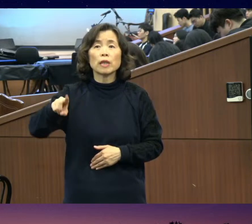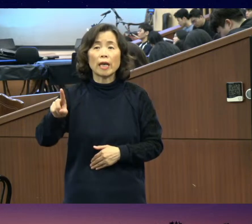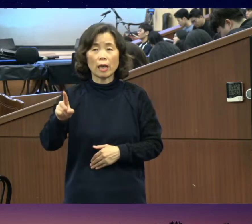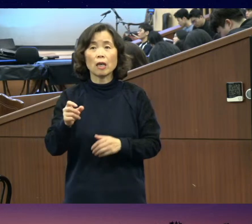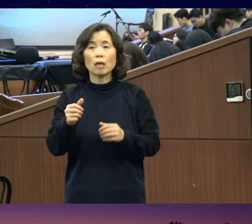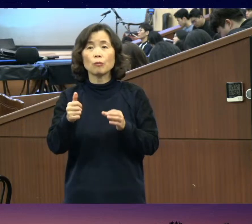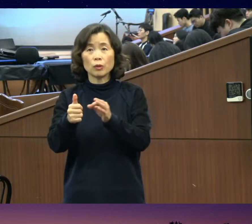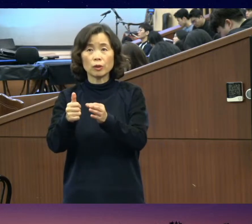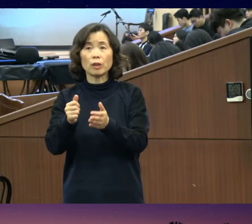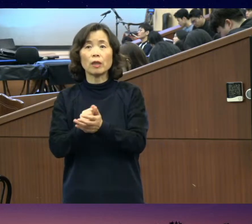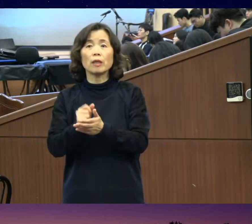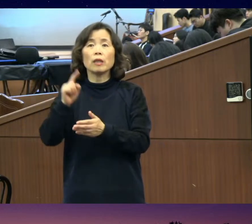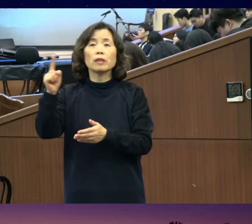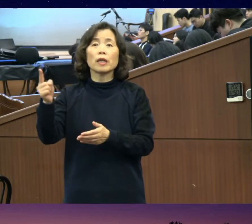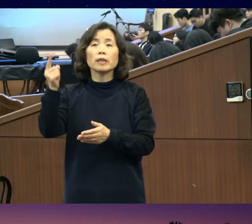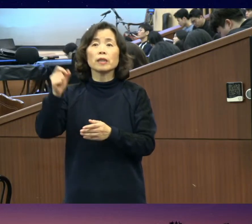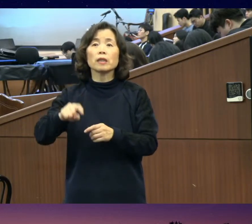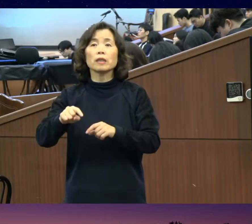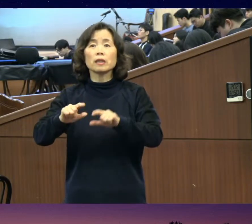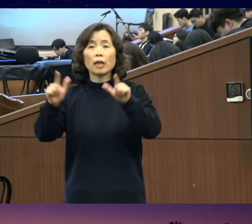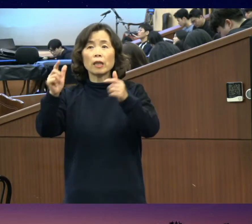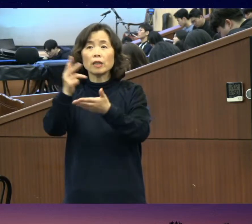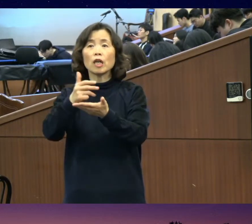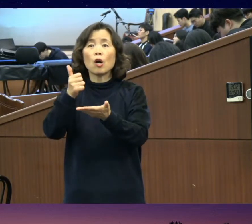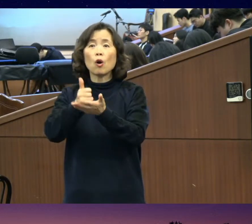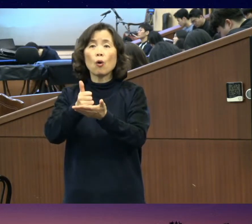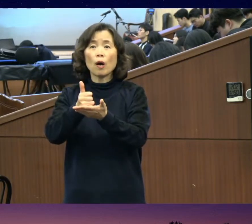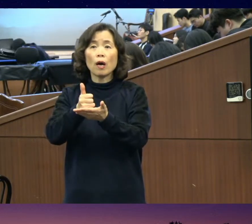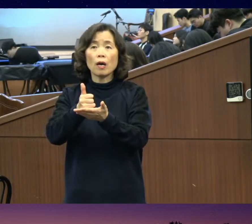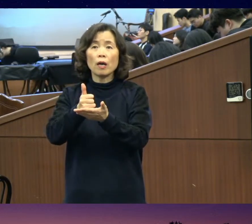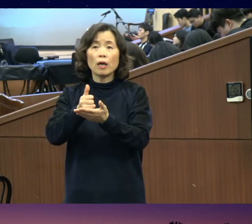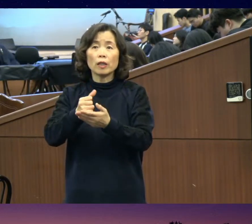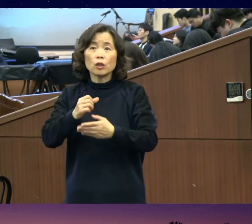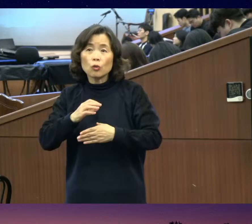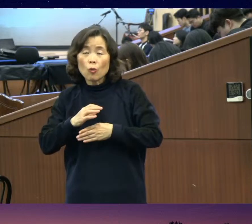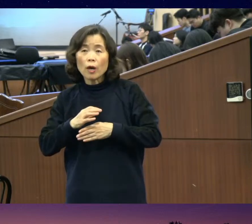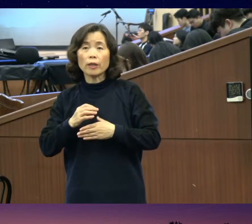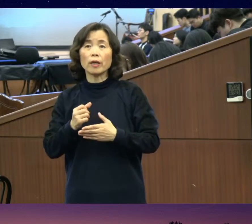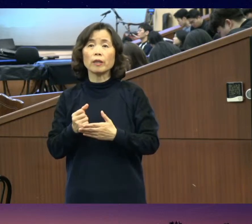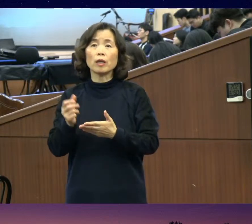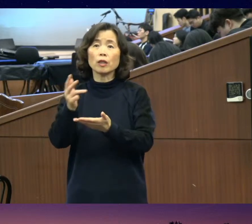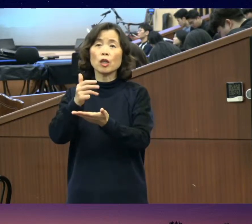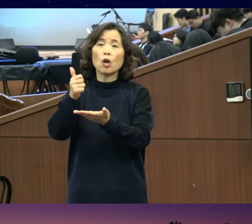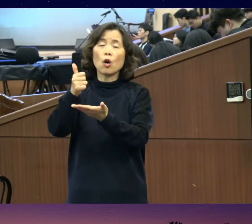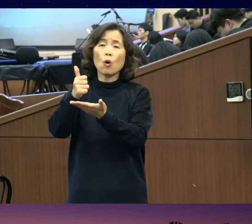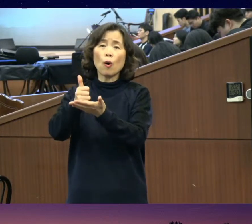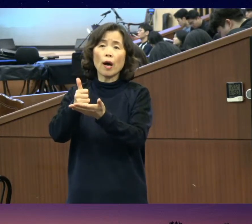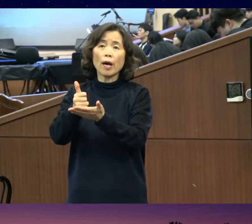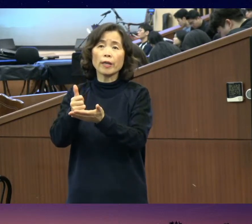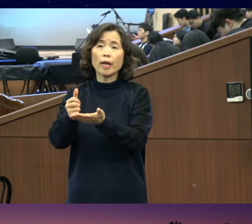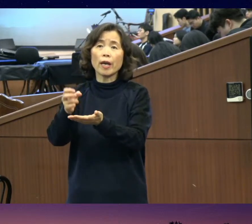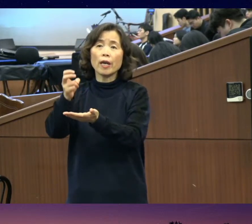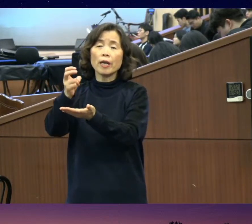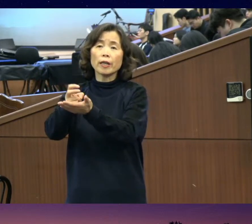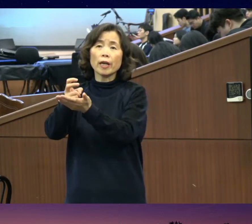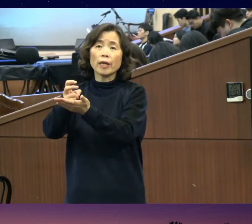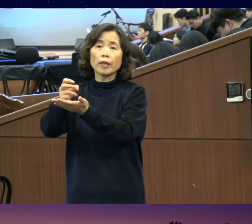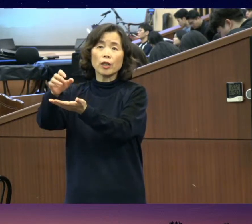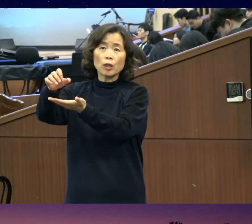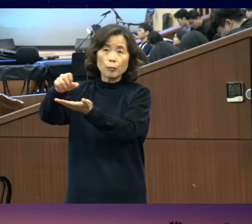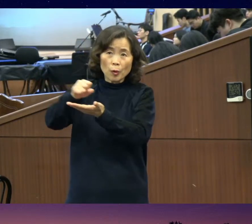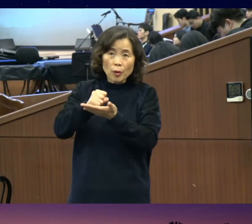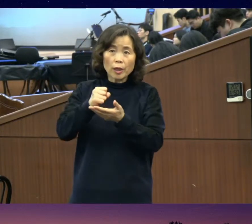두려워하여 이르되 여호와의 궤가 어찌 내게로 오리요 하고 다윗이 여호와의 궤를 옮겨 다윗성 자기에게로 메어